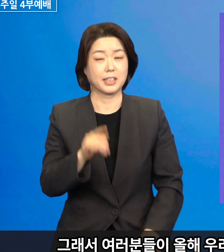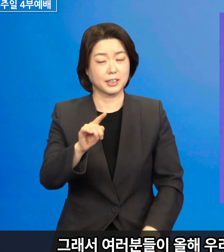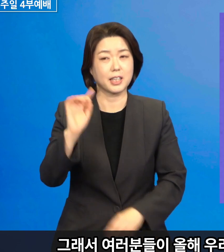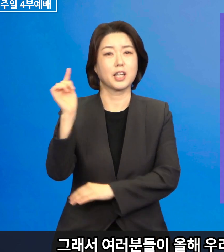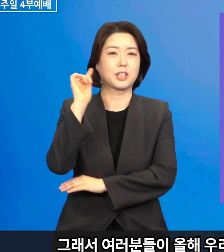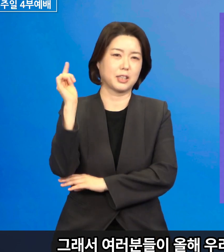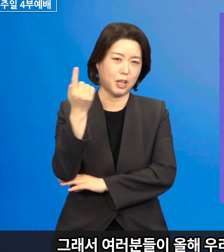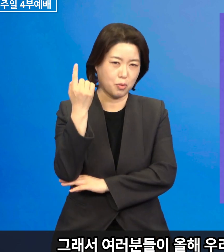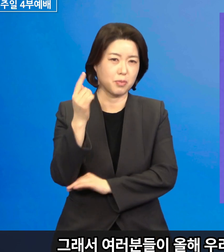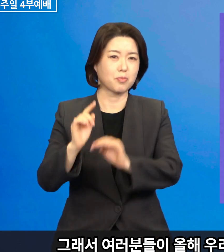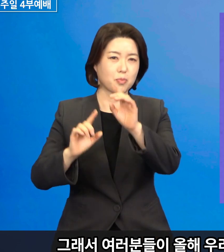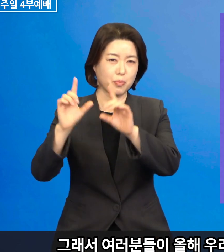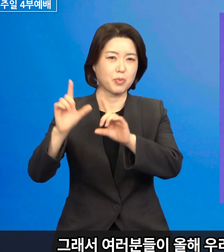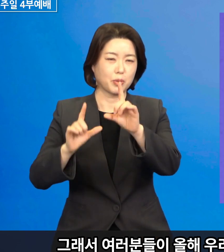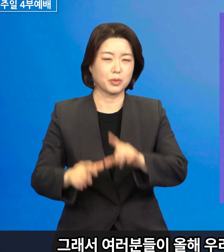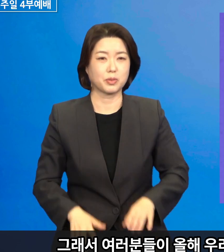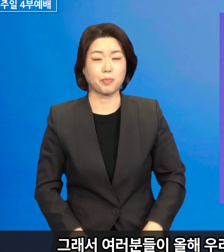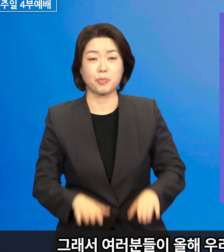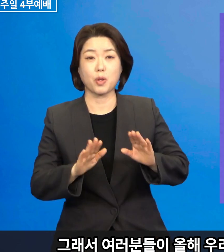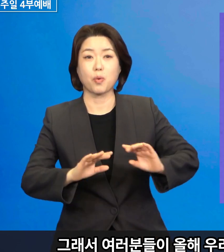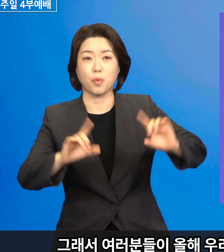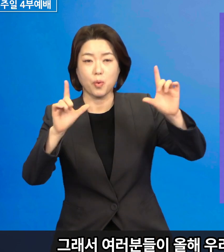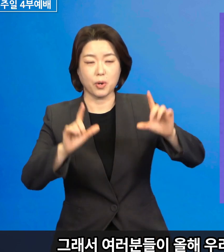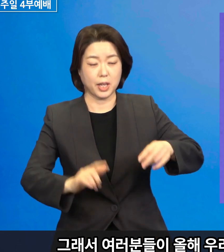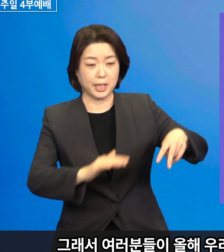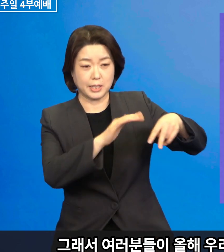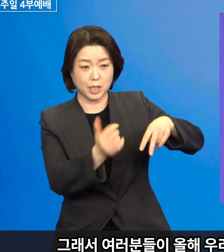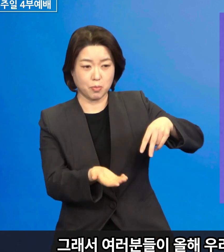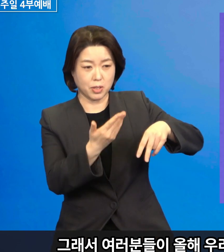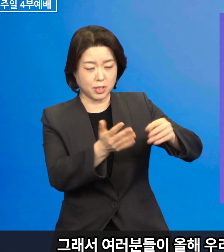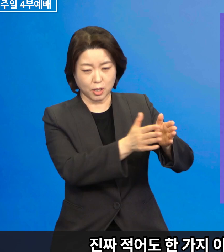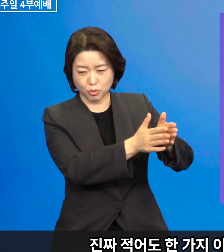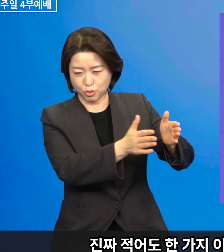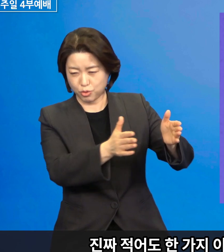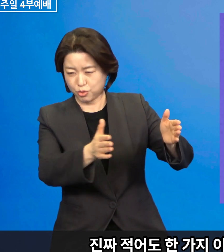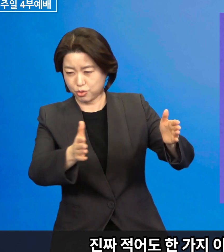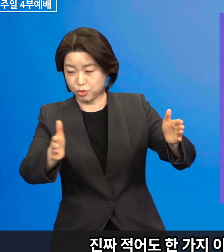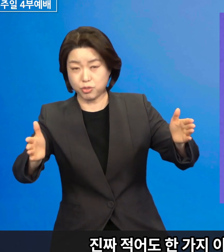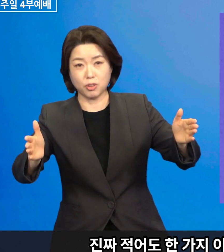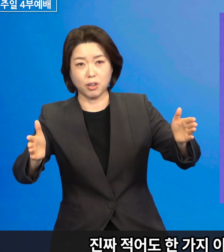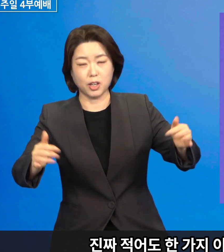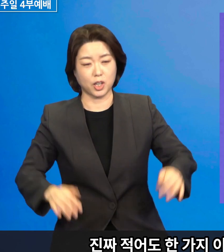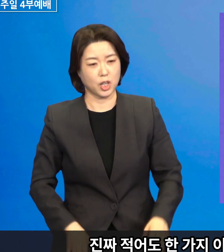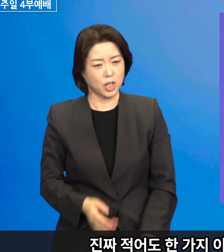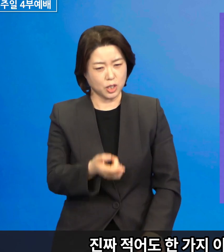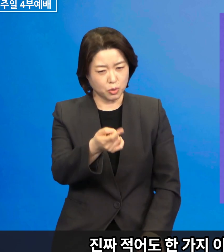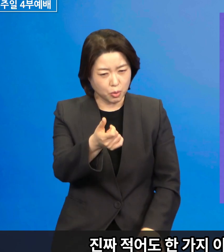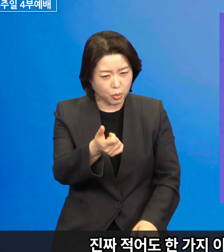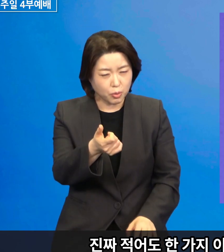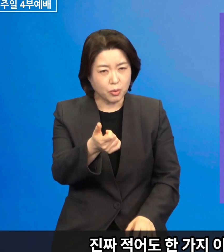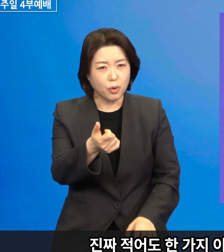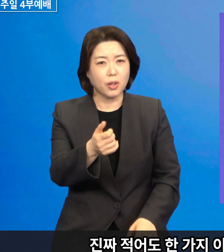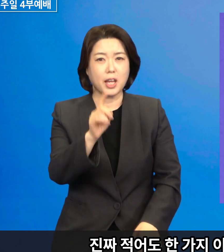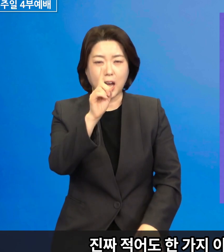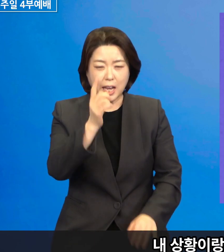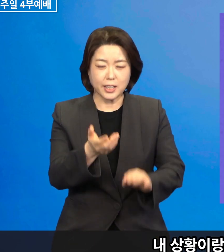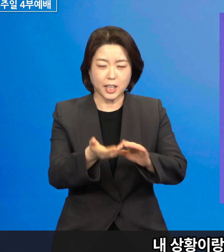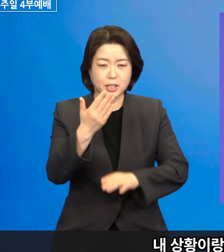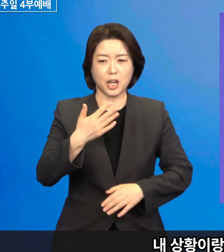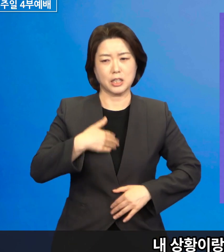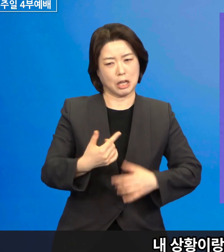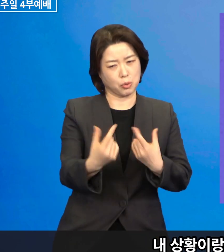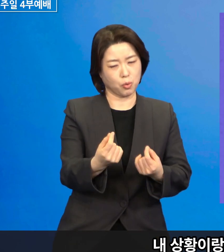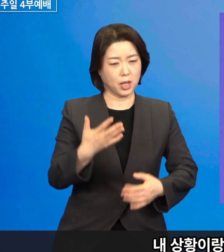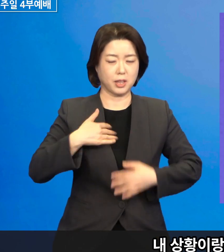거예요. 그래서 여러분들이 올해 우리 사무엘상을 쭉 읽어보셨지만 진짜 적어도 한 가지 이상은 나랑 너무 닮았다,